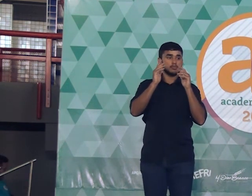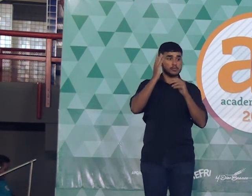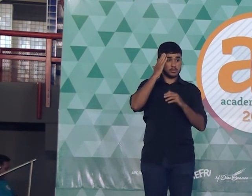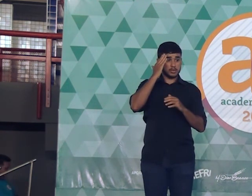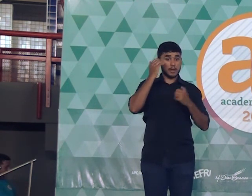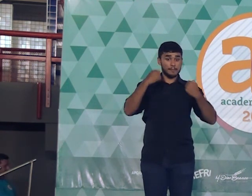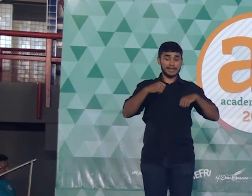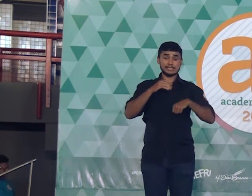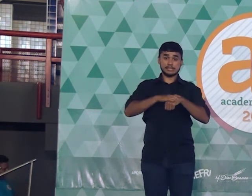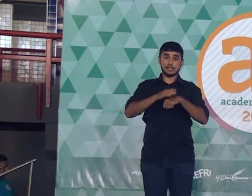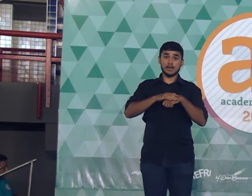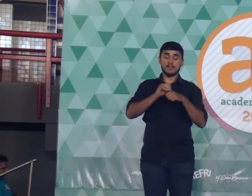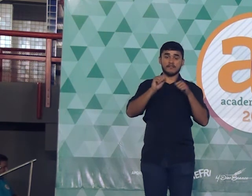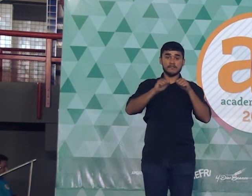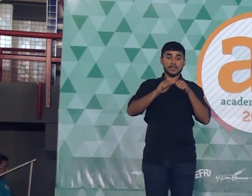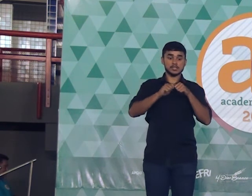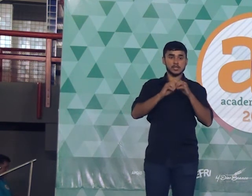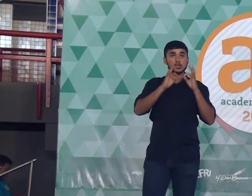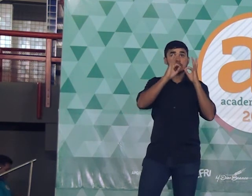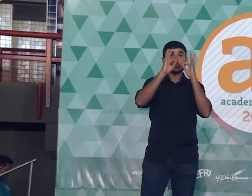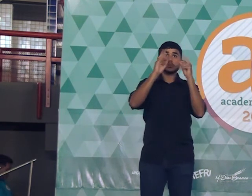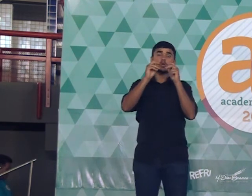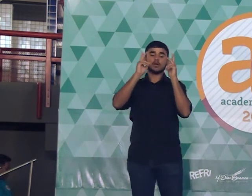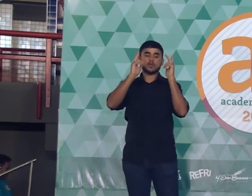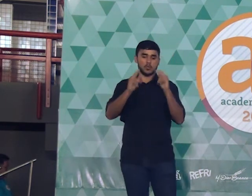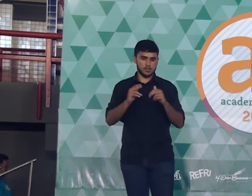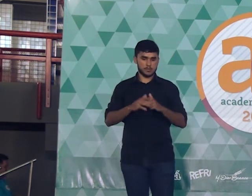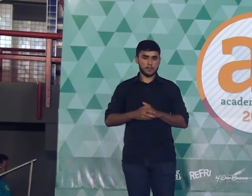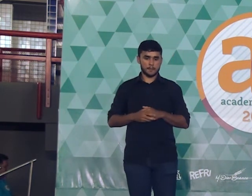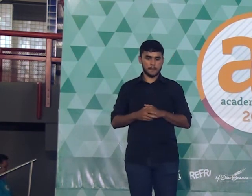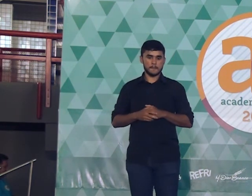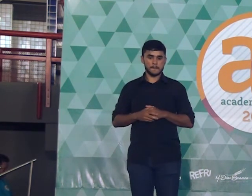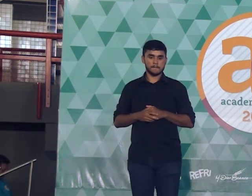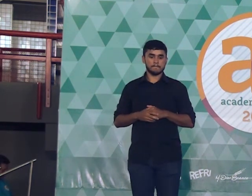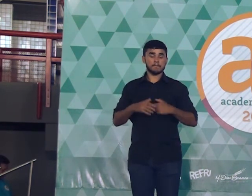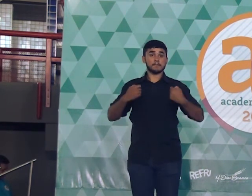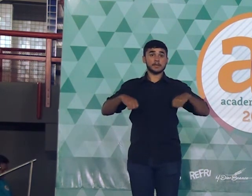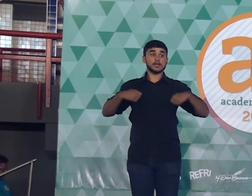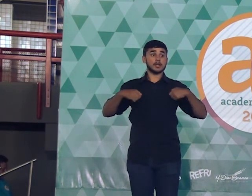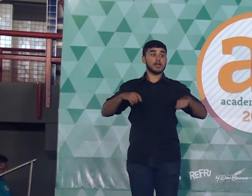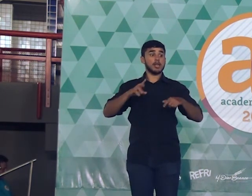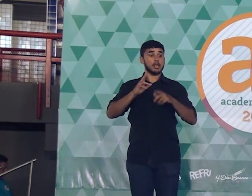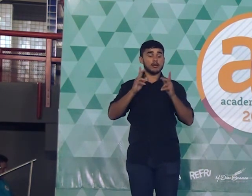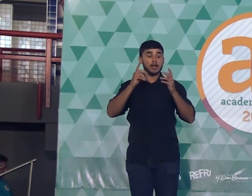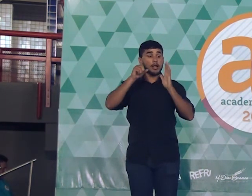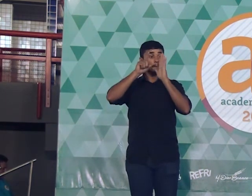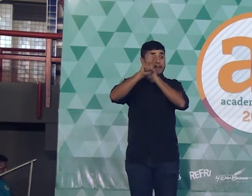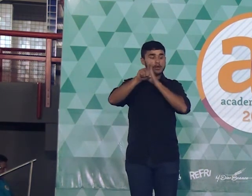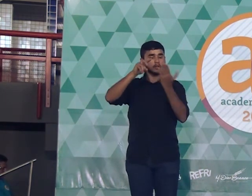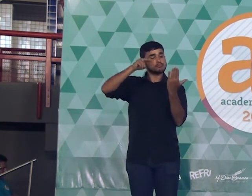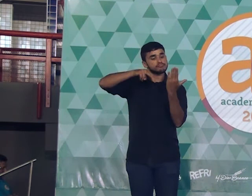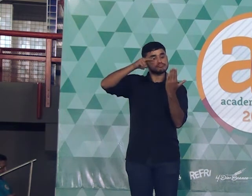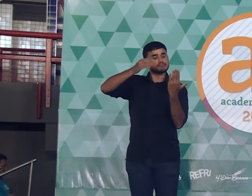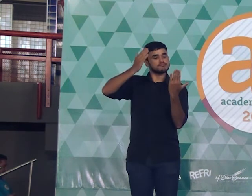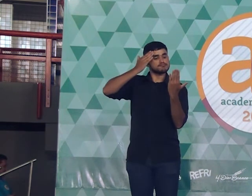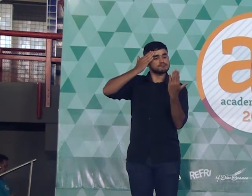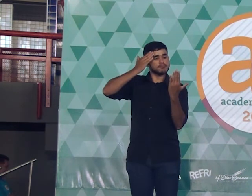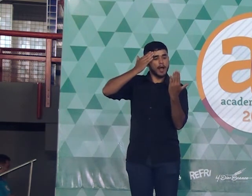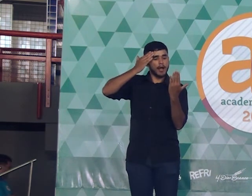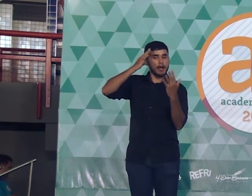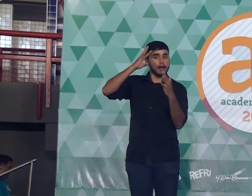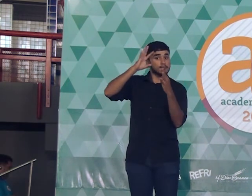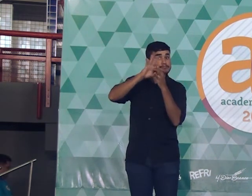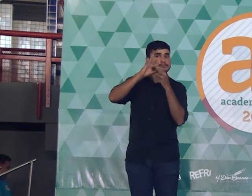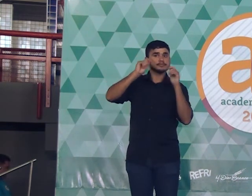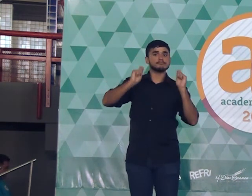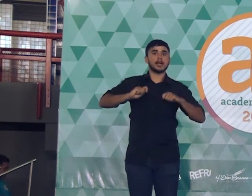te induzir ao erro. Lê com atenção o comando da questão, para perceber exatamente o que é que você terá que calcular.